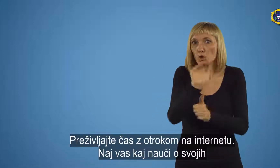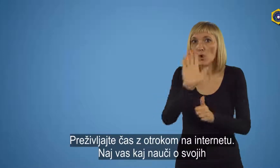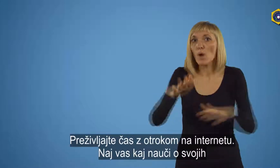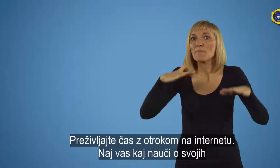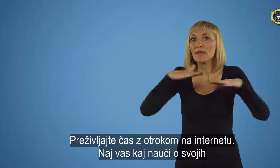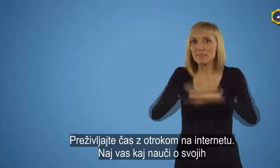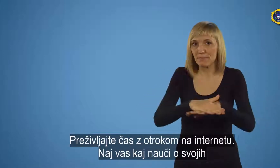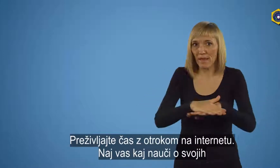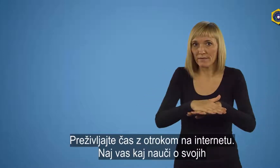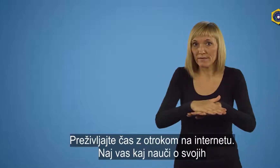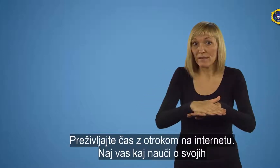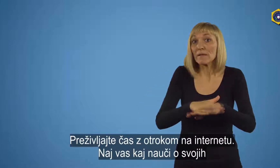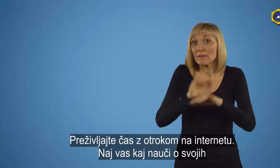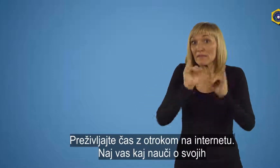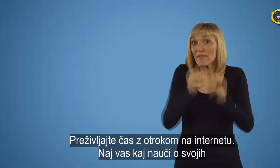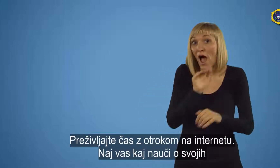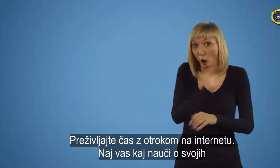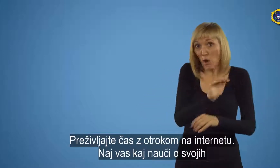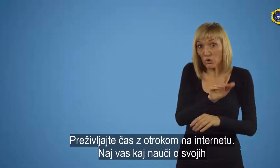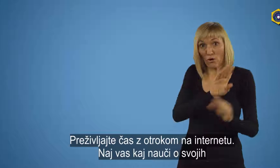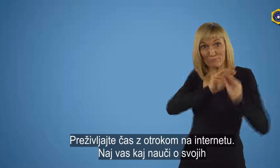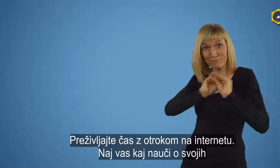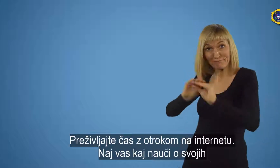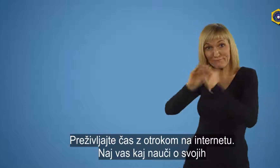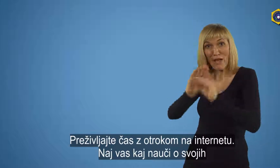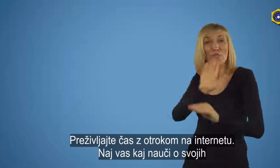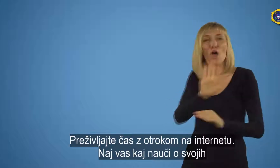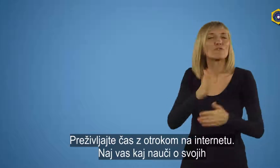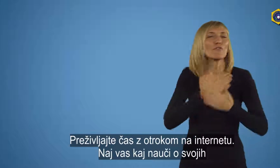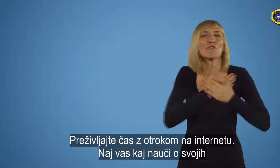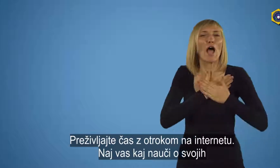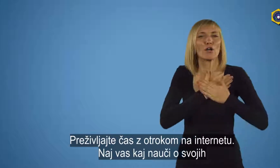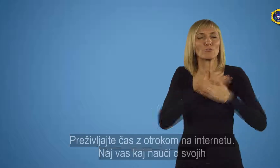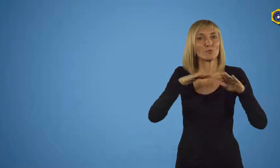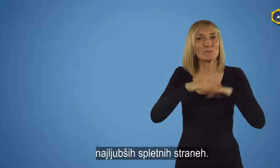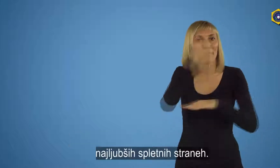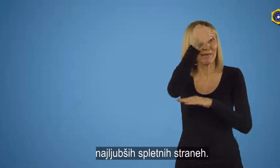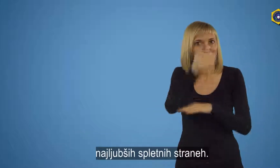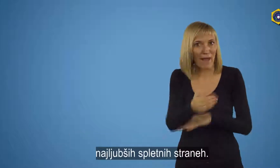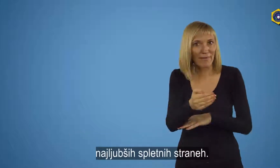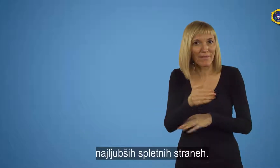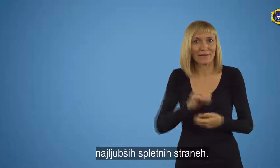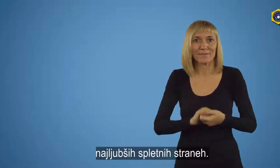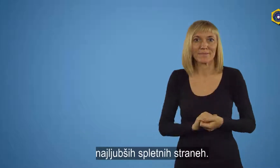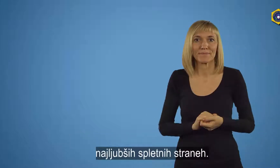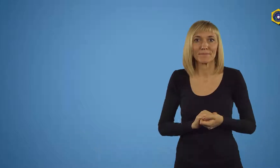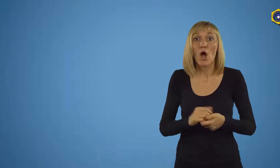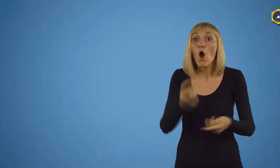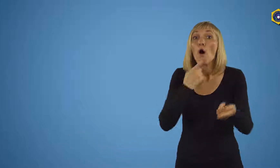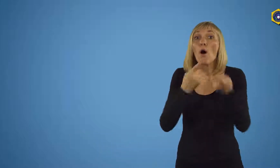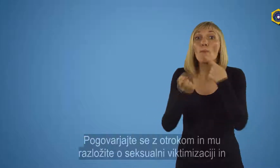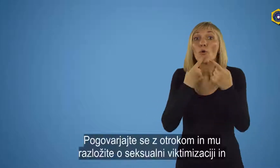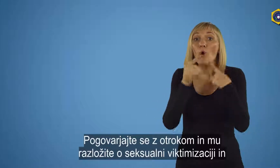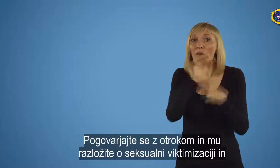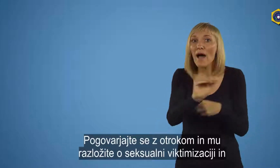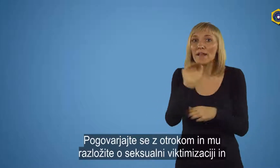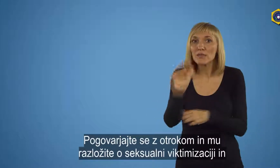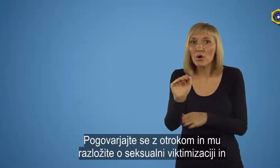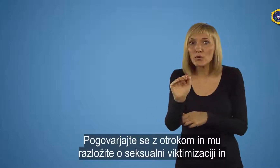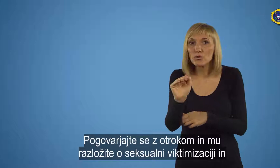na internetu. Naj vas kaj nauči o svojih najljubših spletnih straneh. Pogovarjajte se z